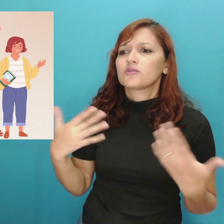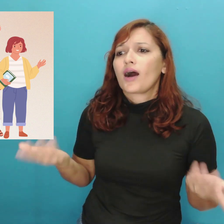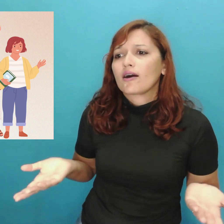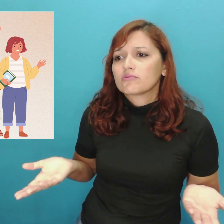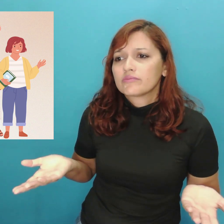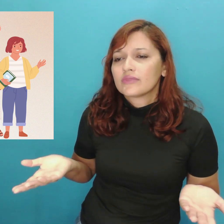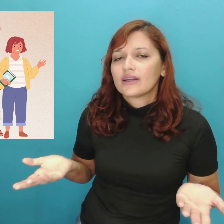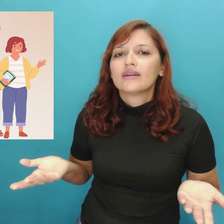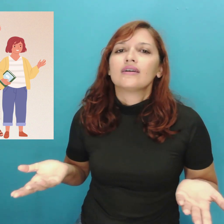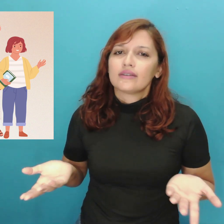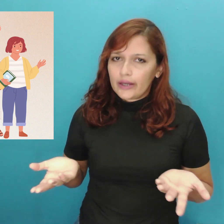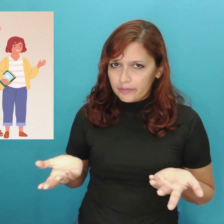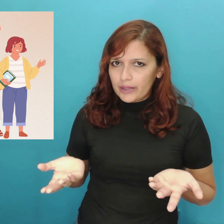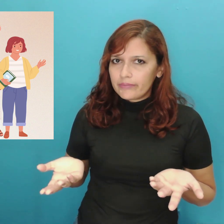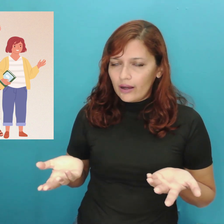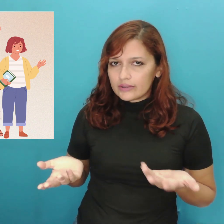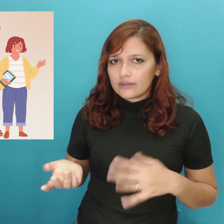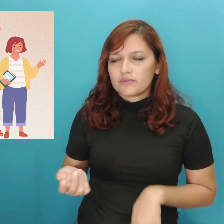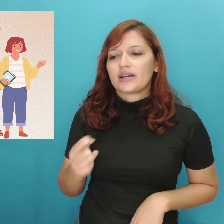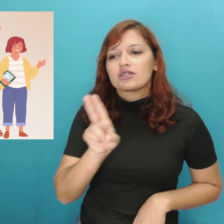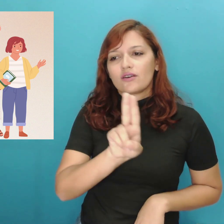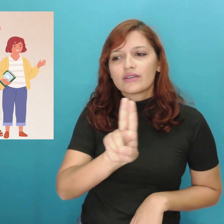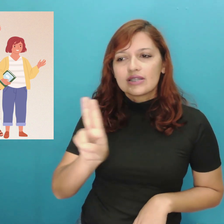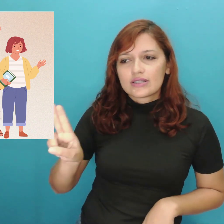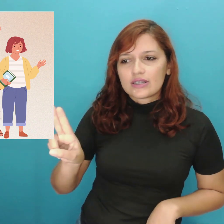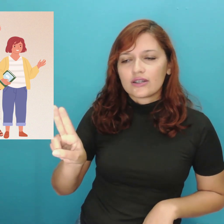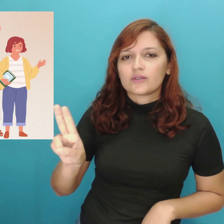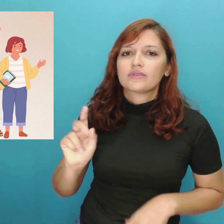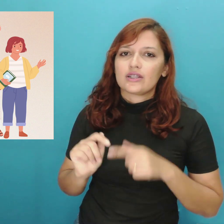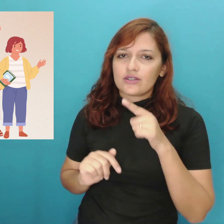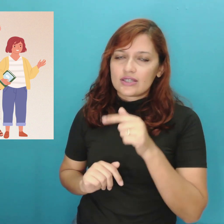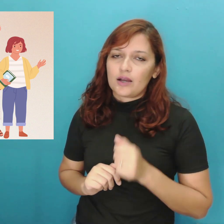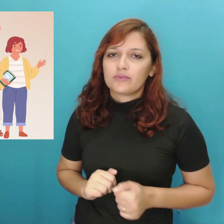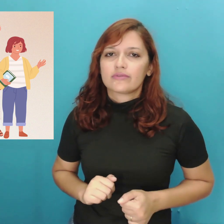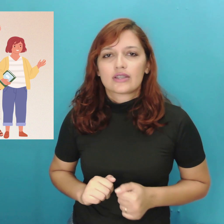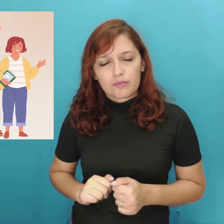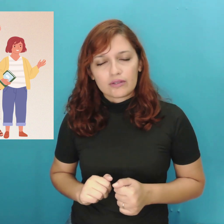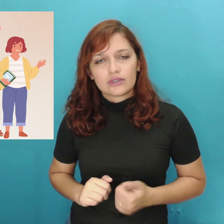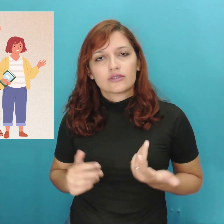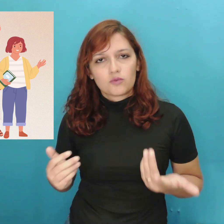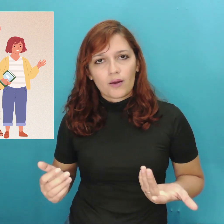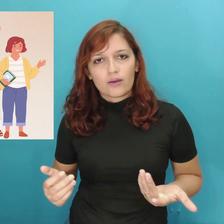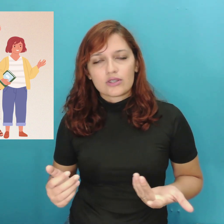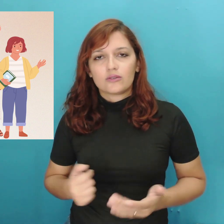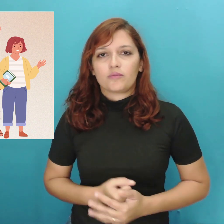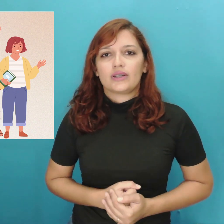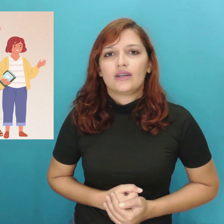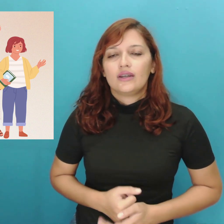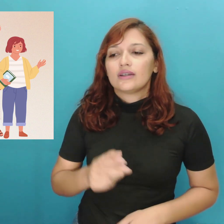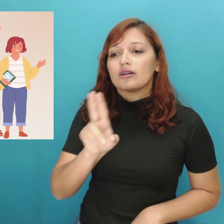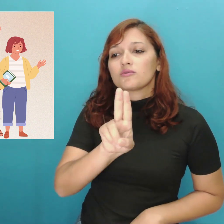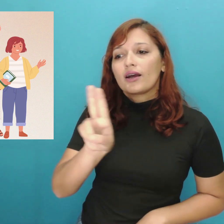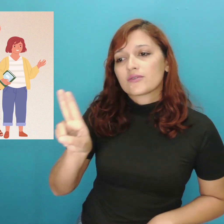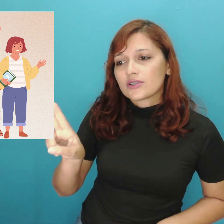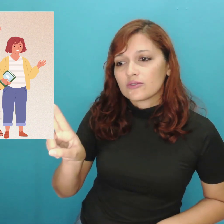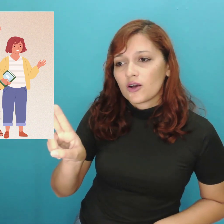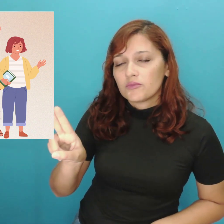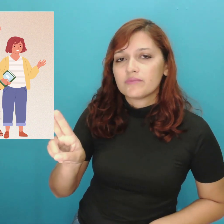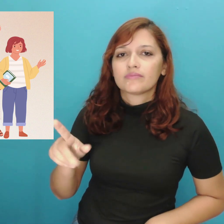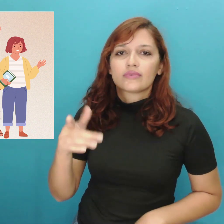qual? Também pode, mas só fazer assim, ó, ele já sabe que você está perguntando qual é o seu nome. Então, qual é o seu nome? Aí